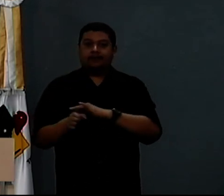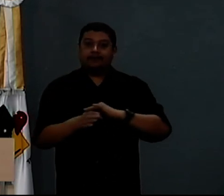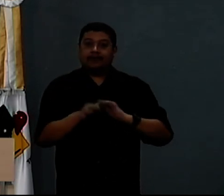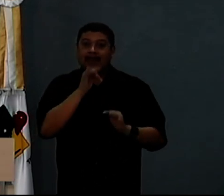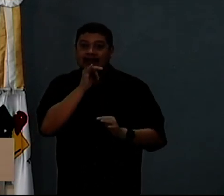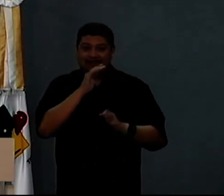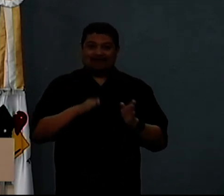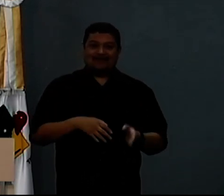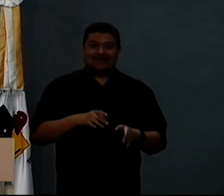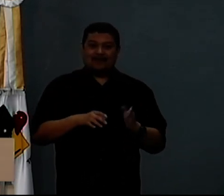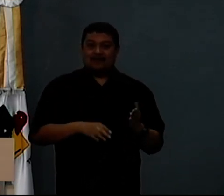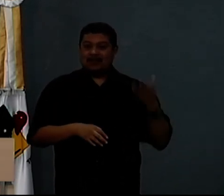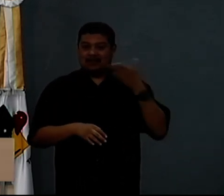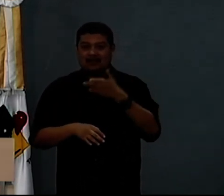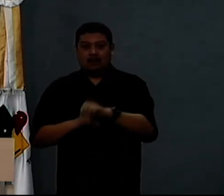lá para dar uma analisada